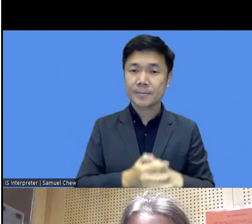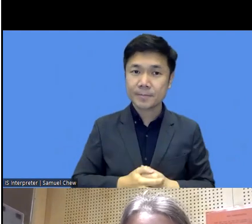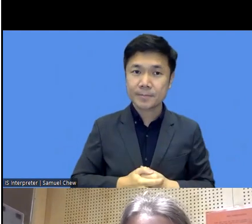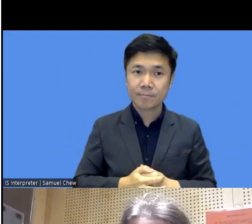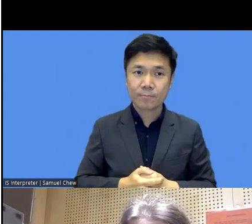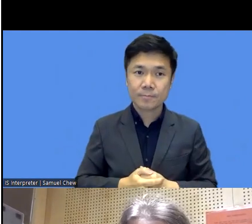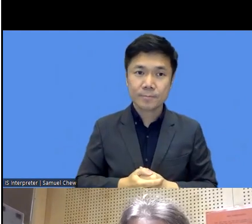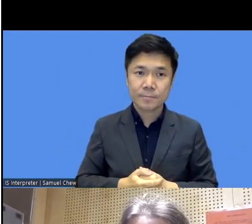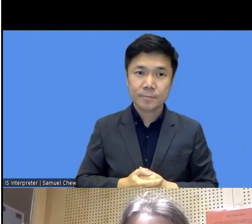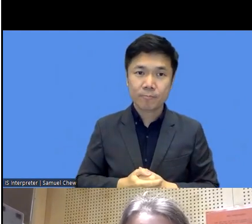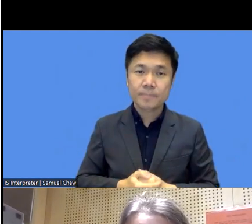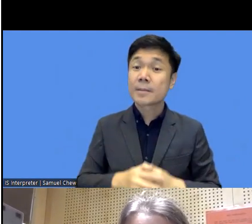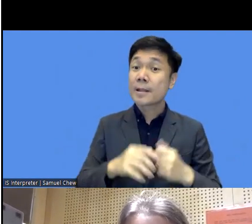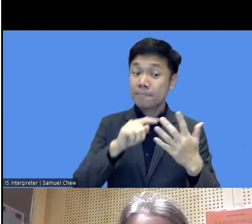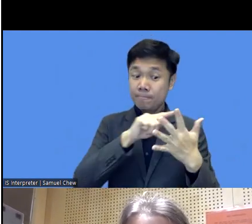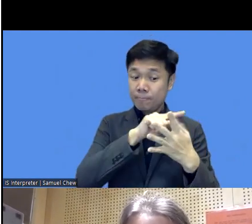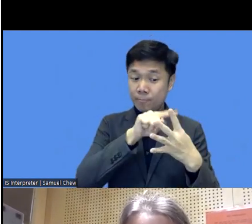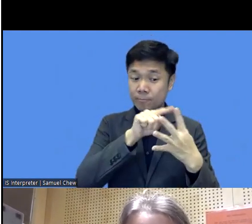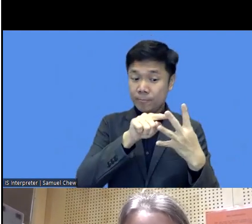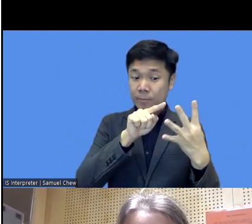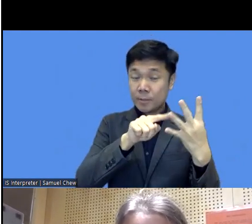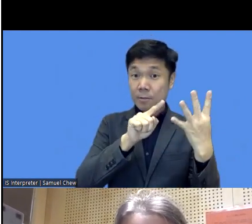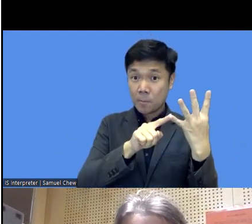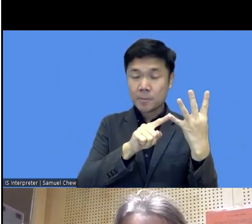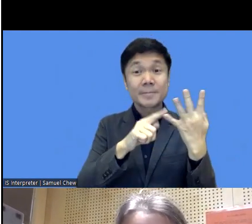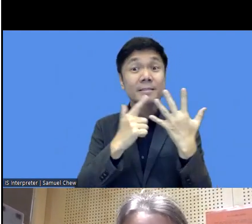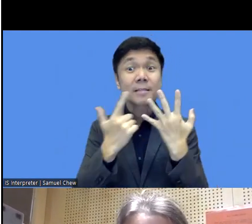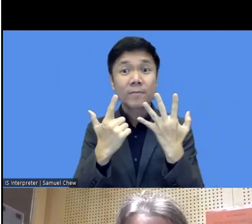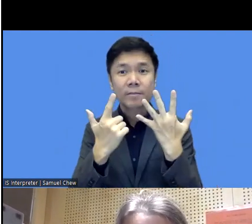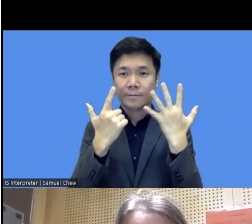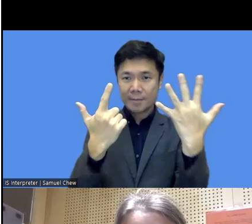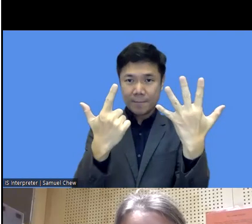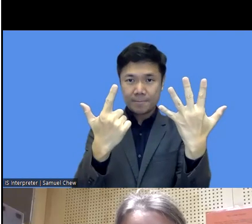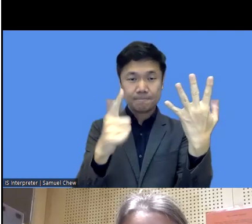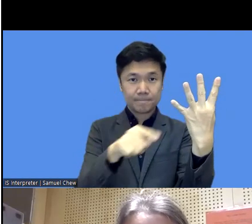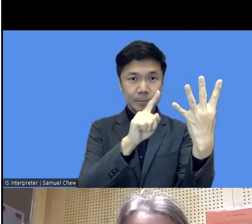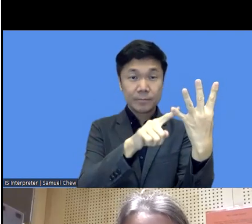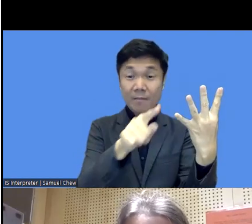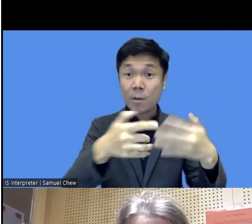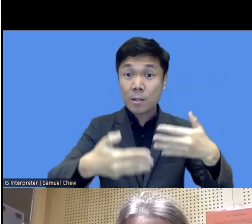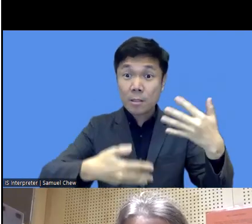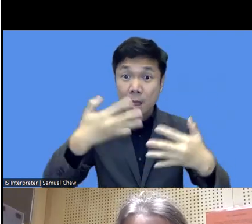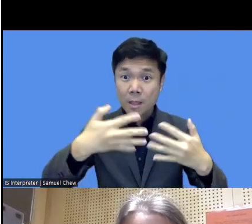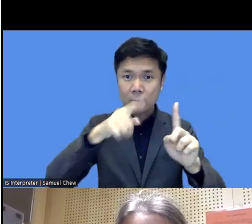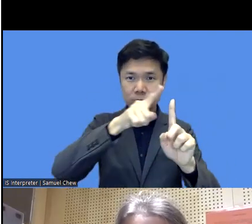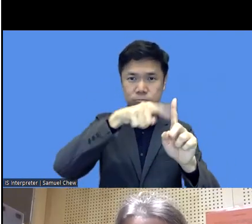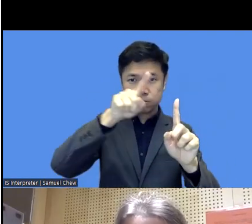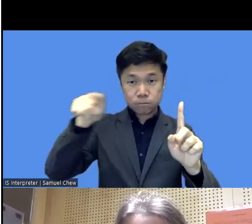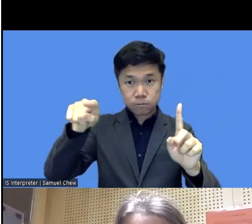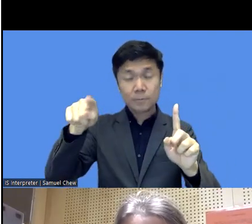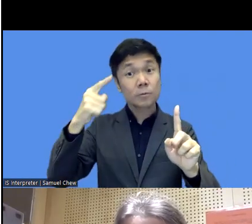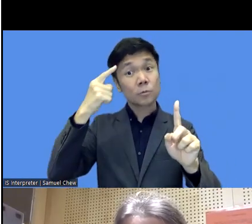la última recomendación que me gustaría resaltar es la del número 7, en los